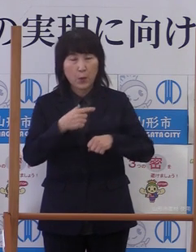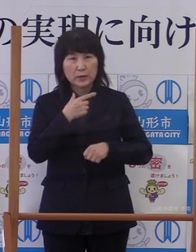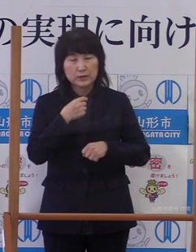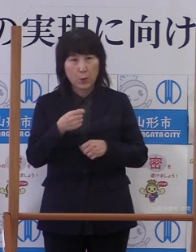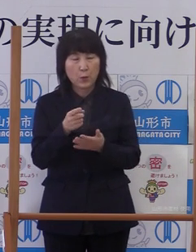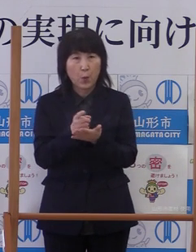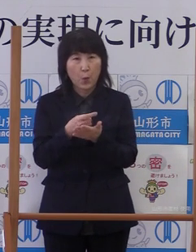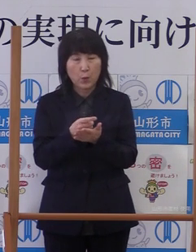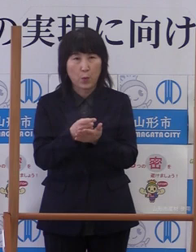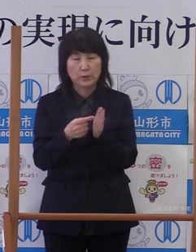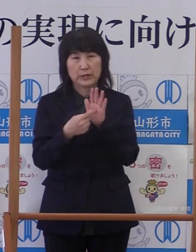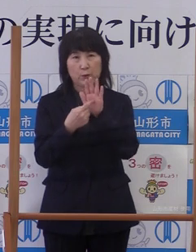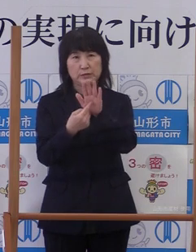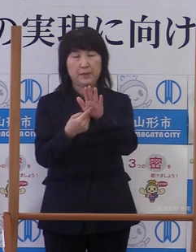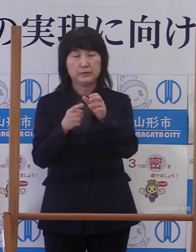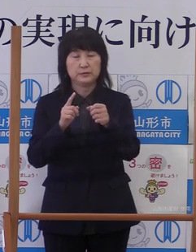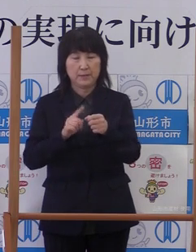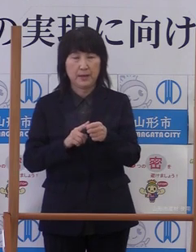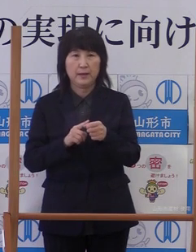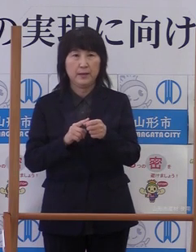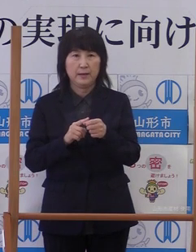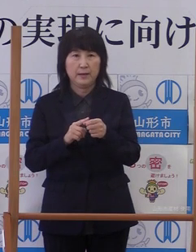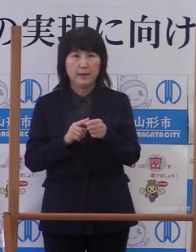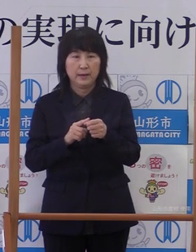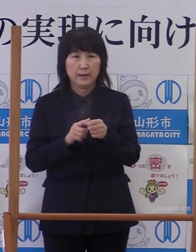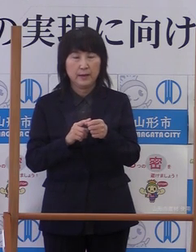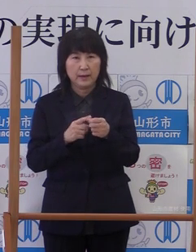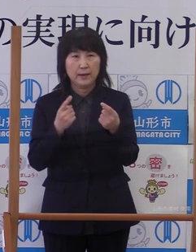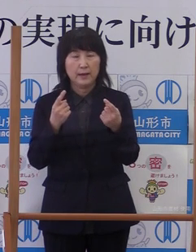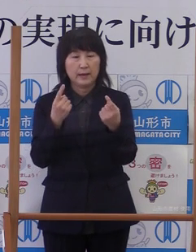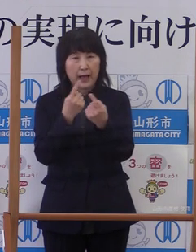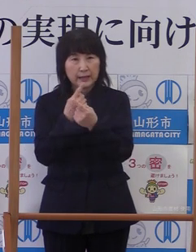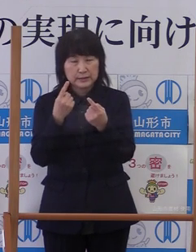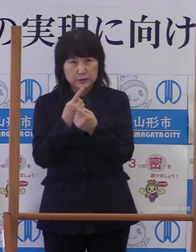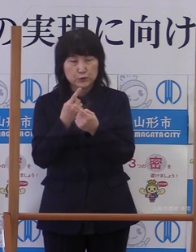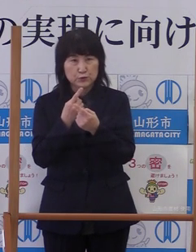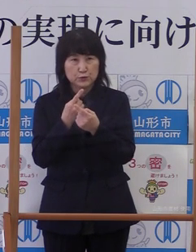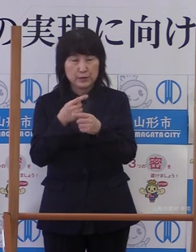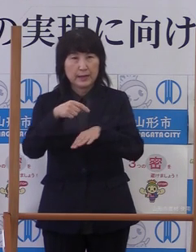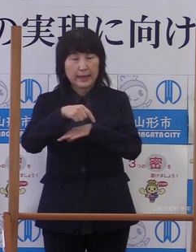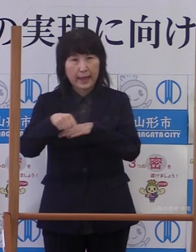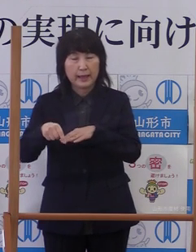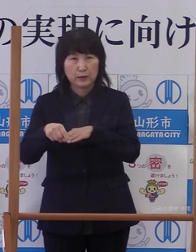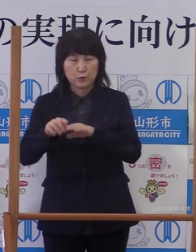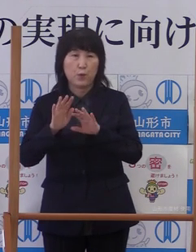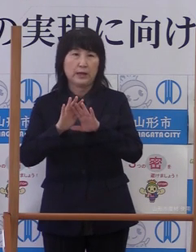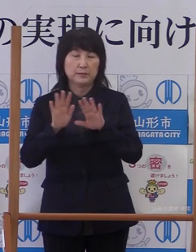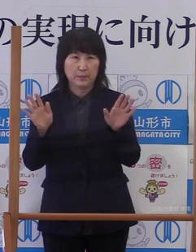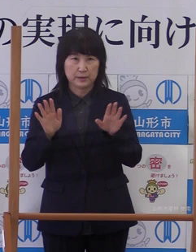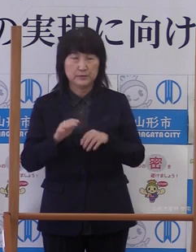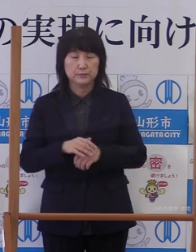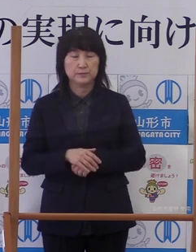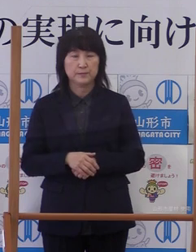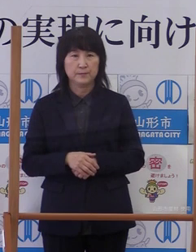的な方向性を示すため、改築整備計画基礎調査事業に着手いたします。